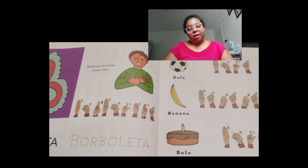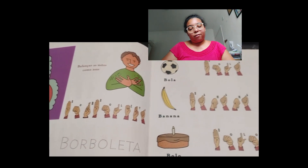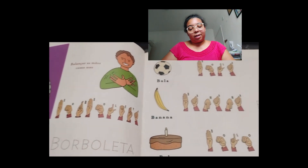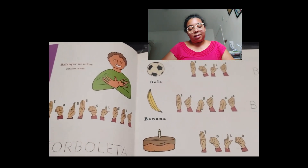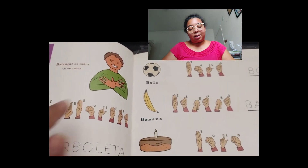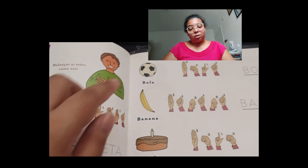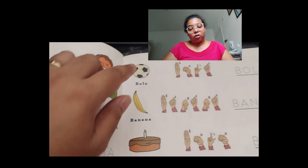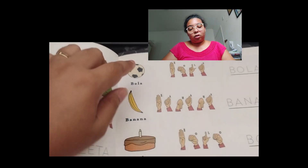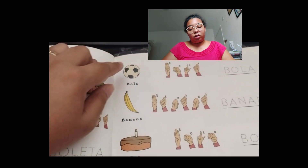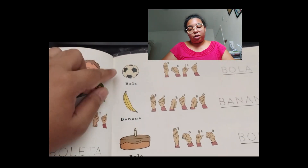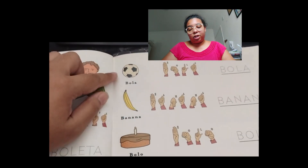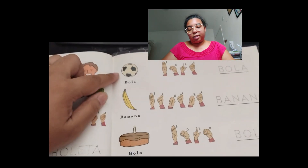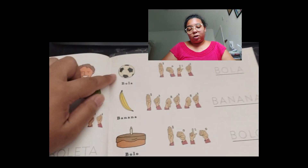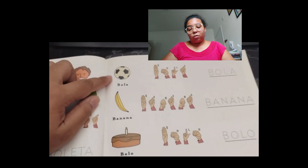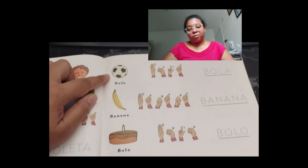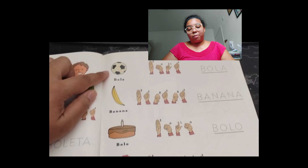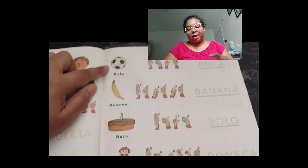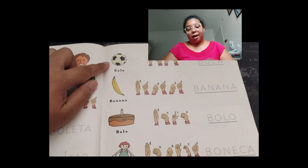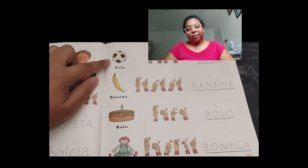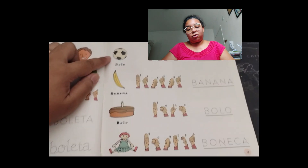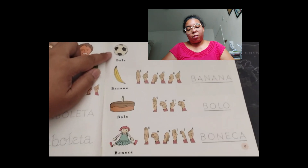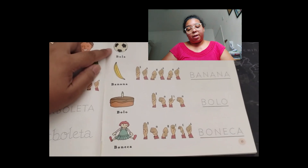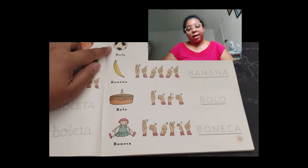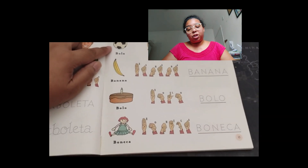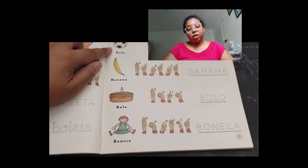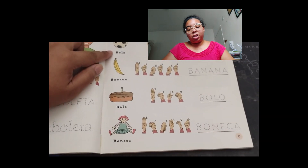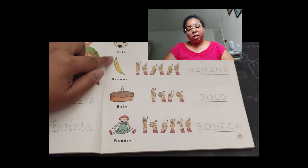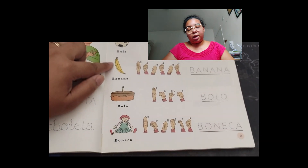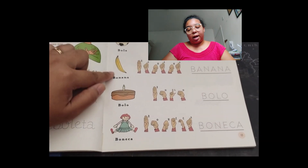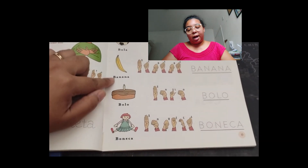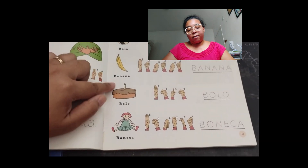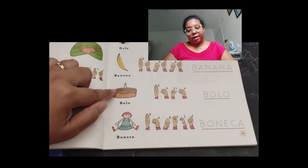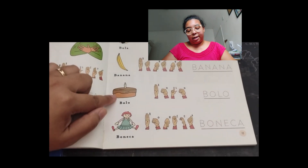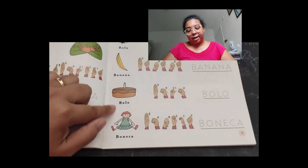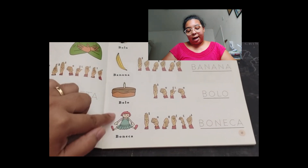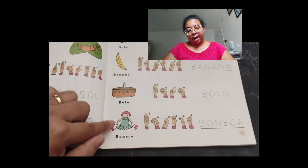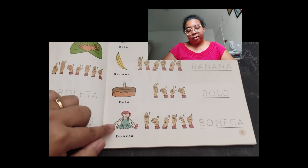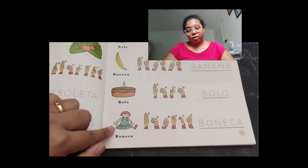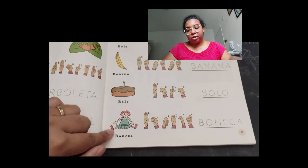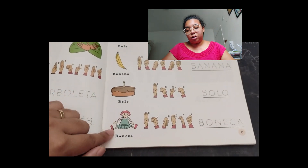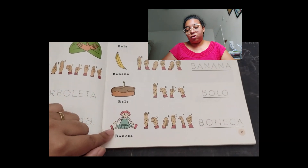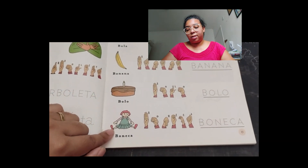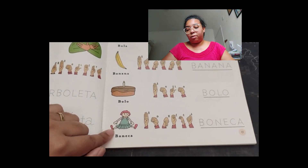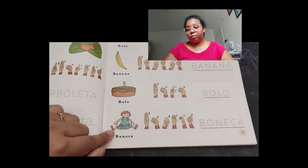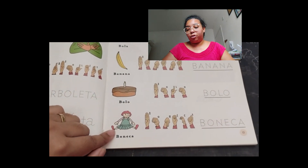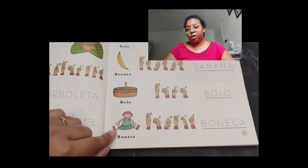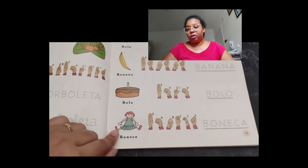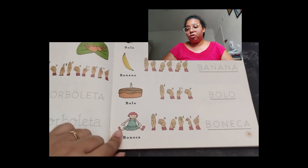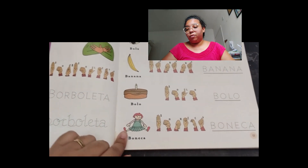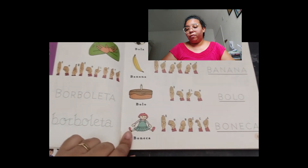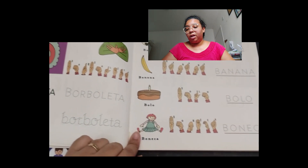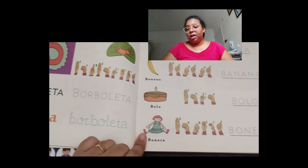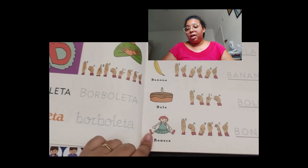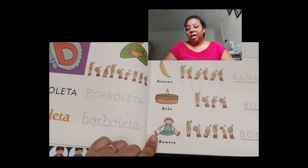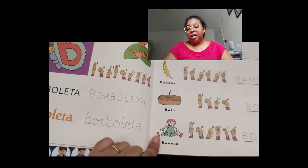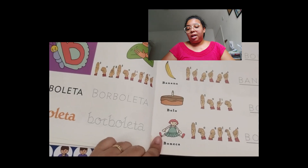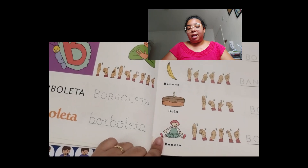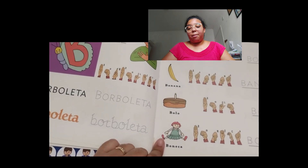faça a datilologia de algumas palavras, como abacaxi, ave, alicate, anjo e assim por diante. E ele é muito